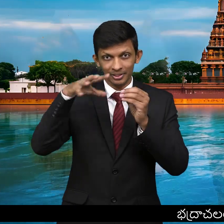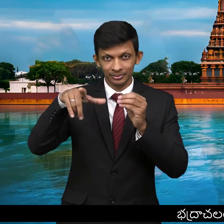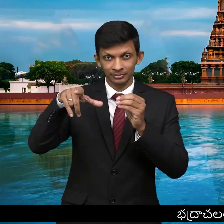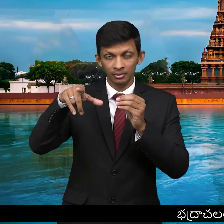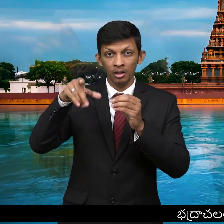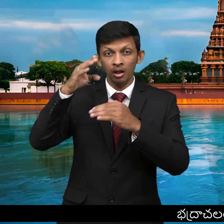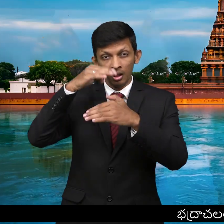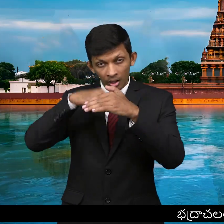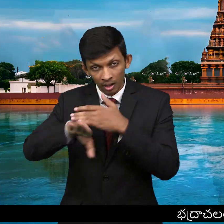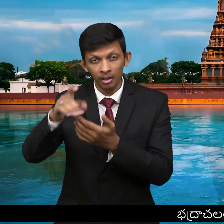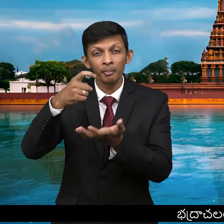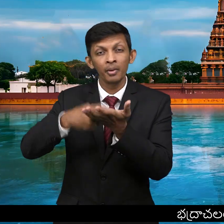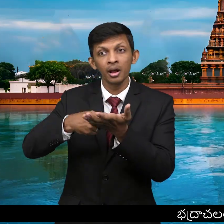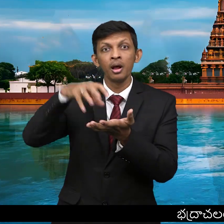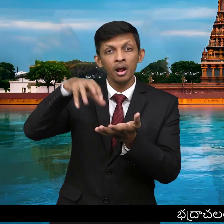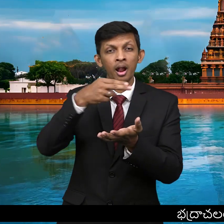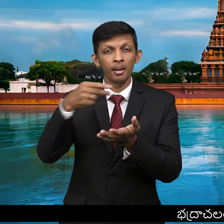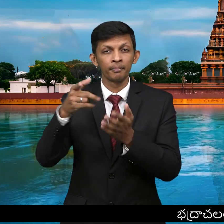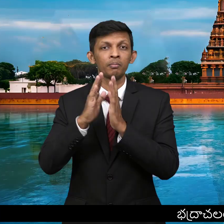భద్రాచలంలోని రామాలయం,